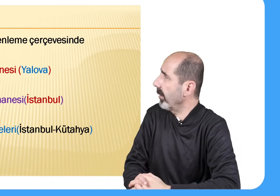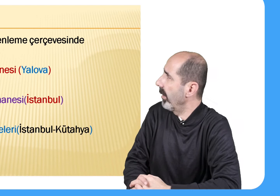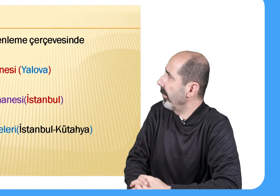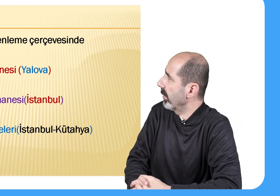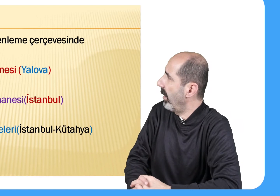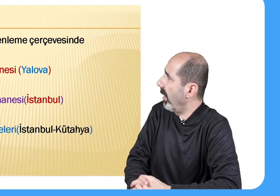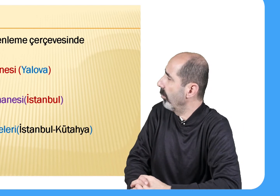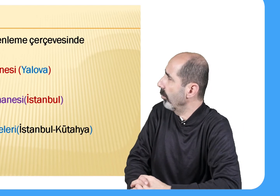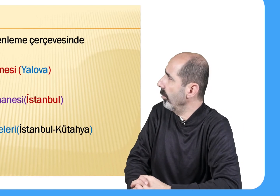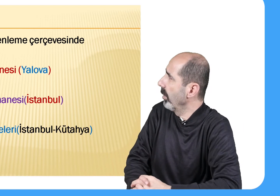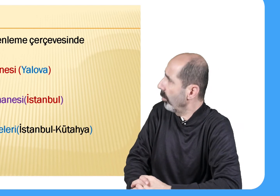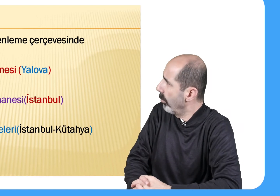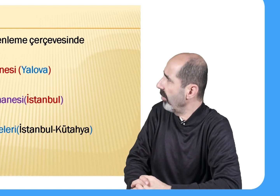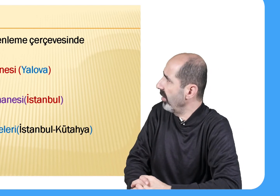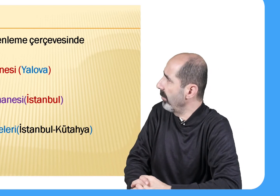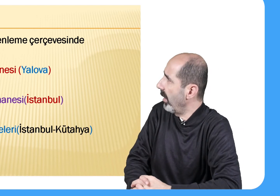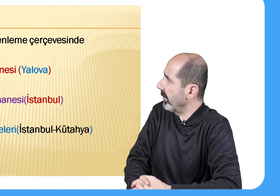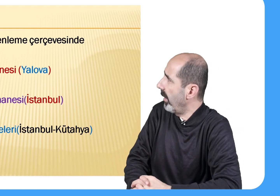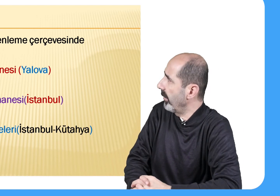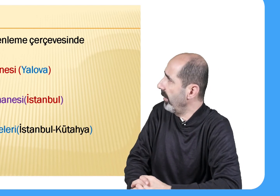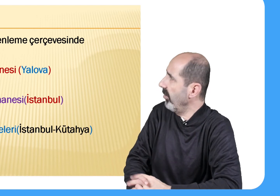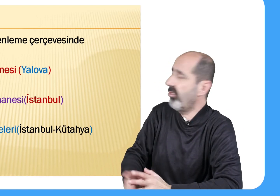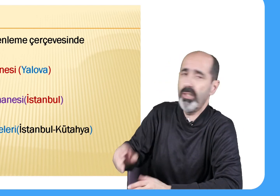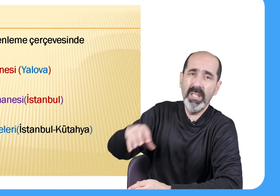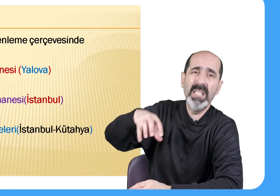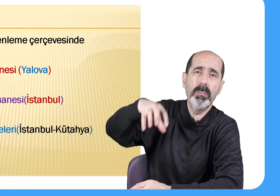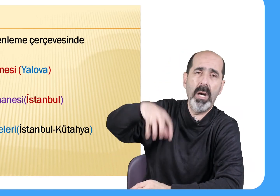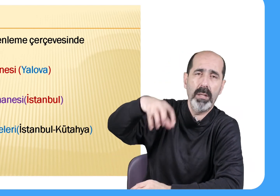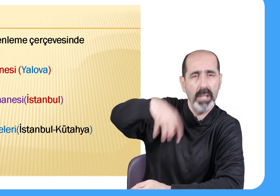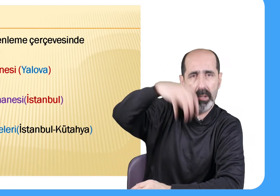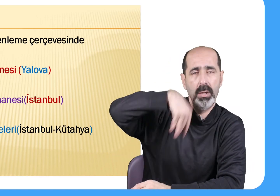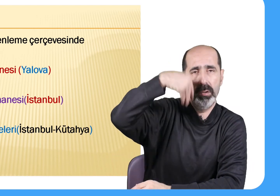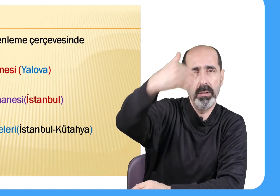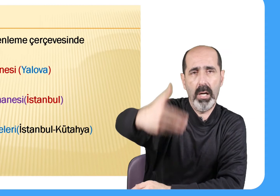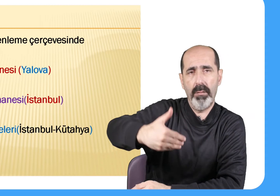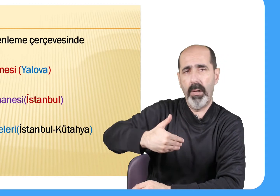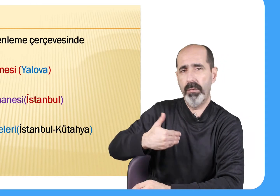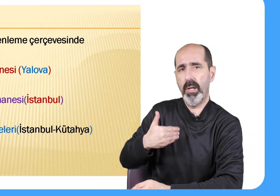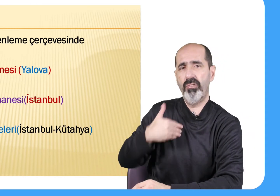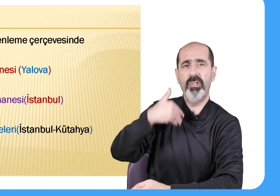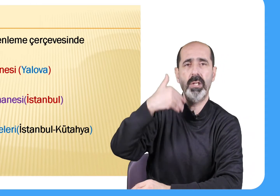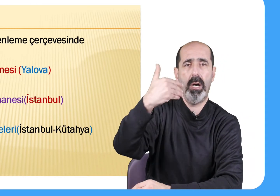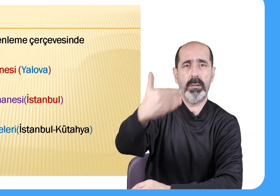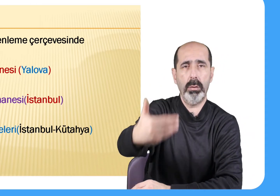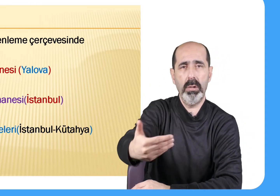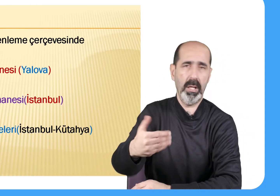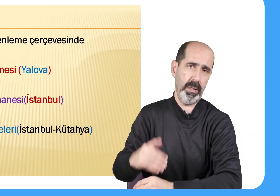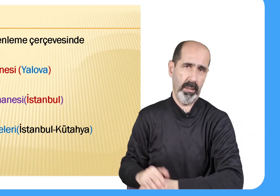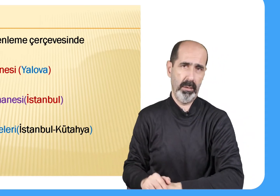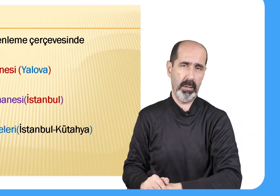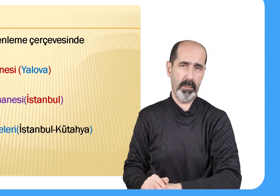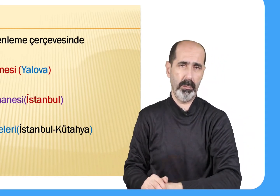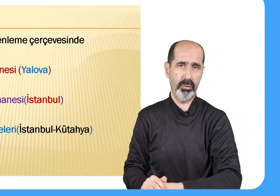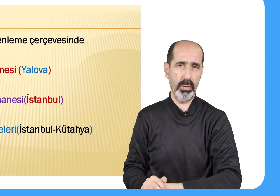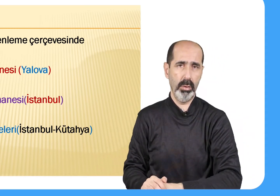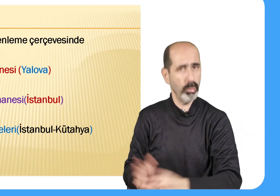imalathane demek daha uygun kumaşı imalathanesi shiny imalat Yani daha fazla çini atölyeleri